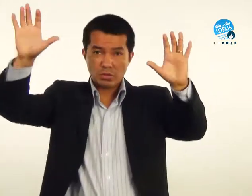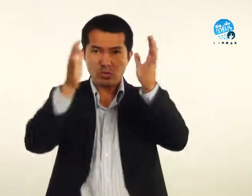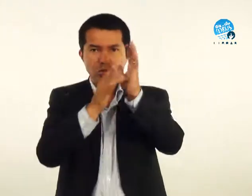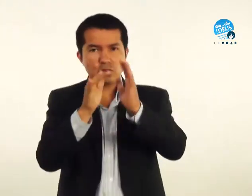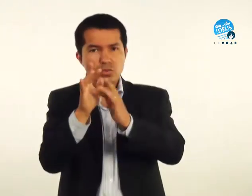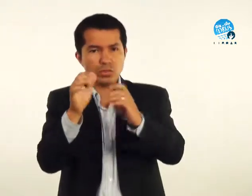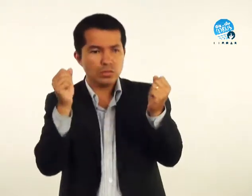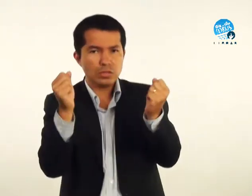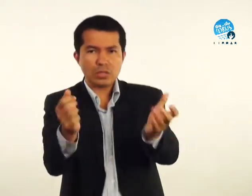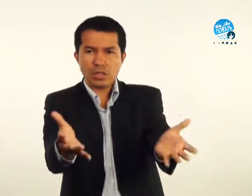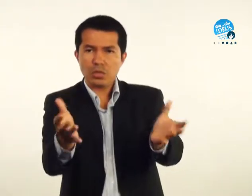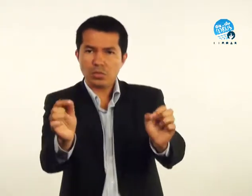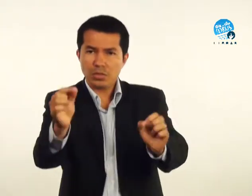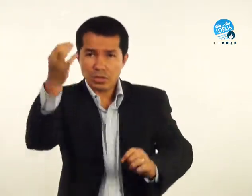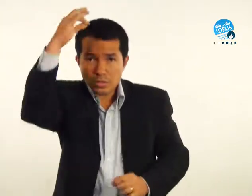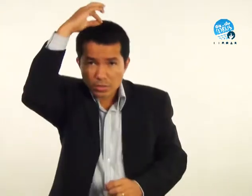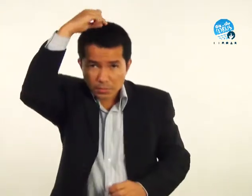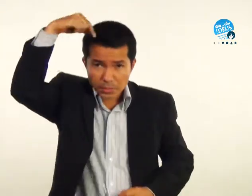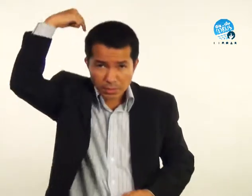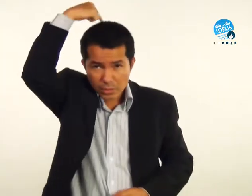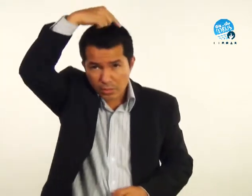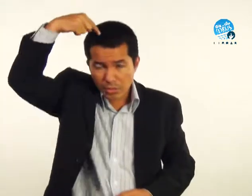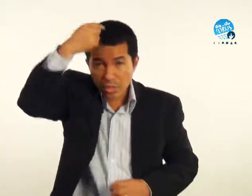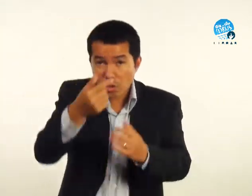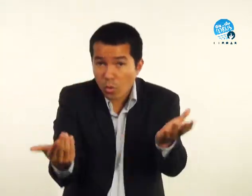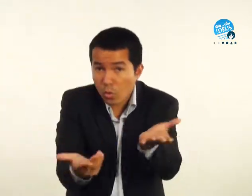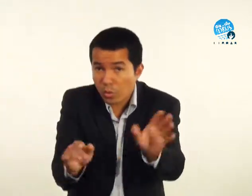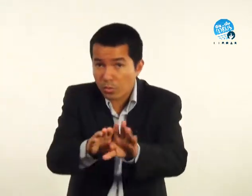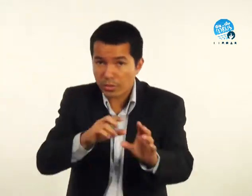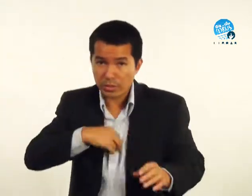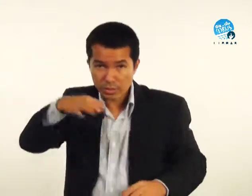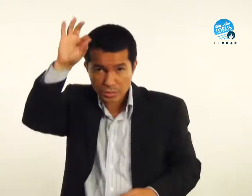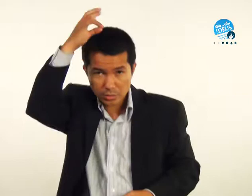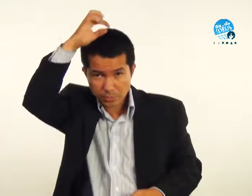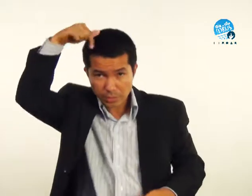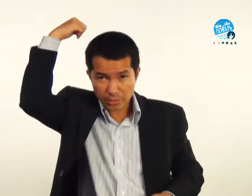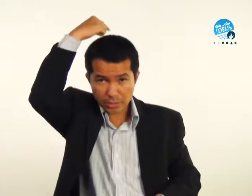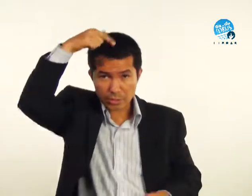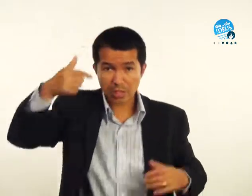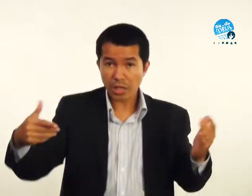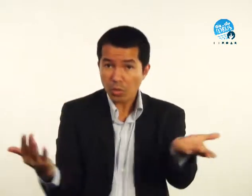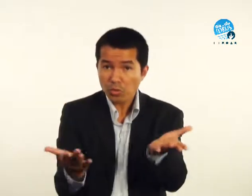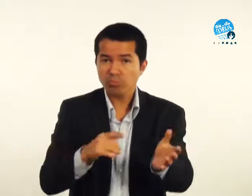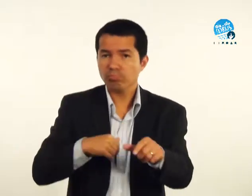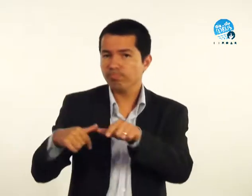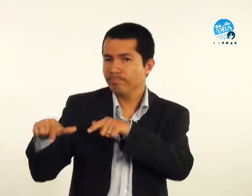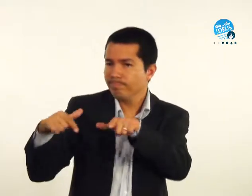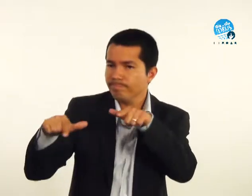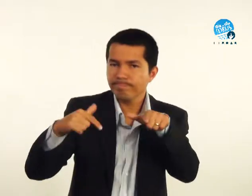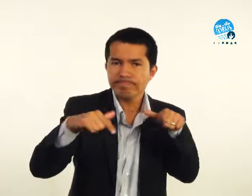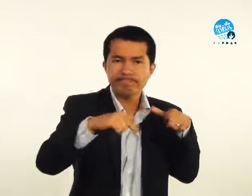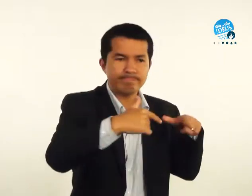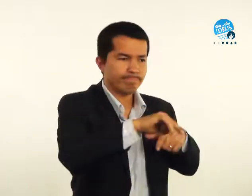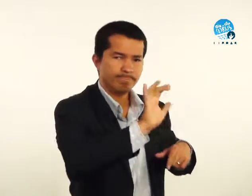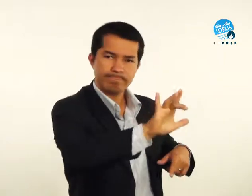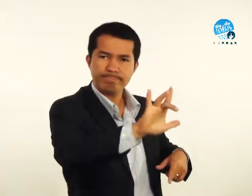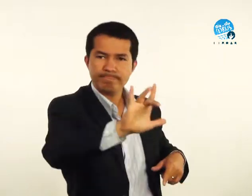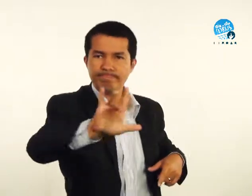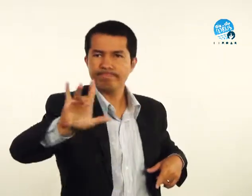Ele derramaria sobre essa terra o seu Espírito Santo. E esse Espírito Santo estaria trabalhando, por exemplo,